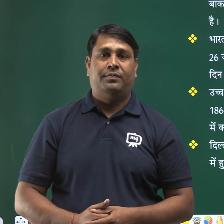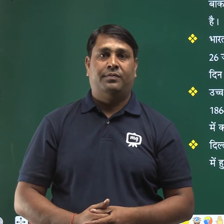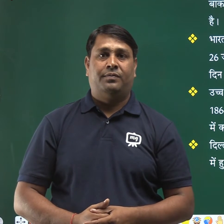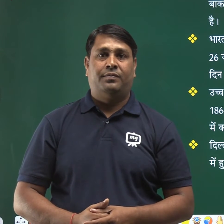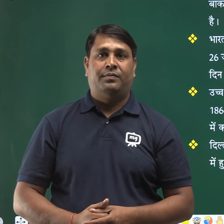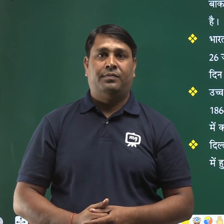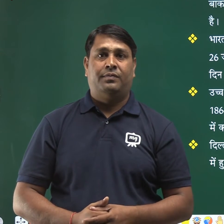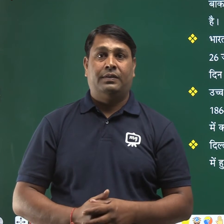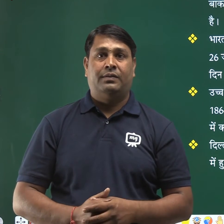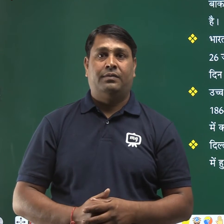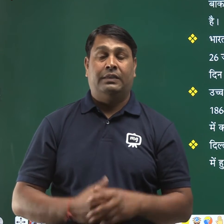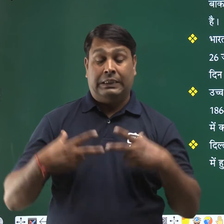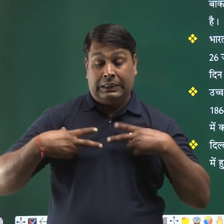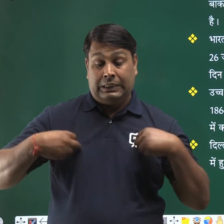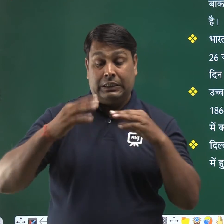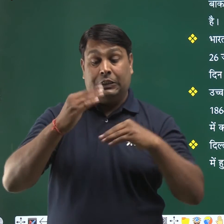सर्वोच्च न्यायालयों के